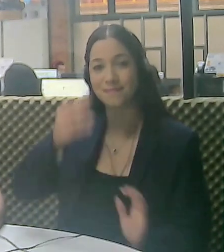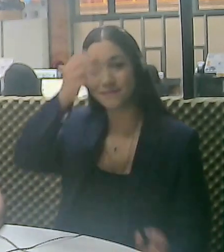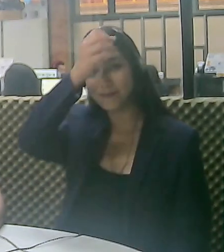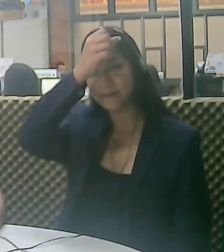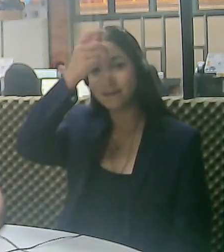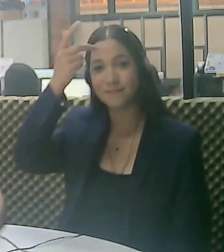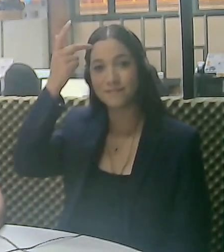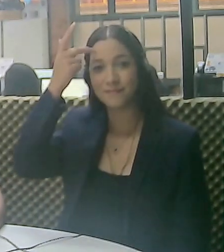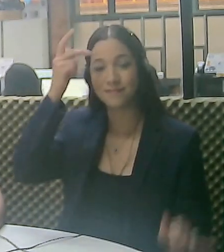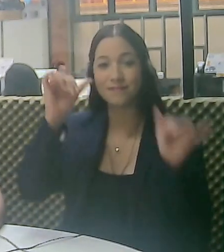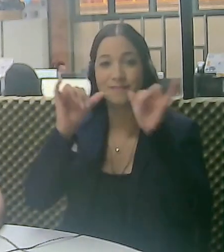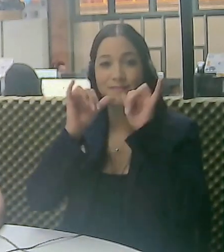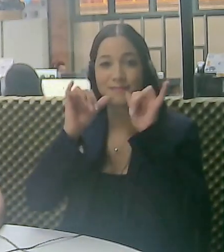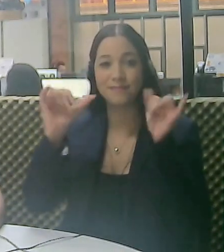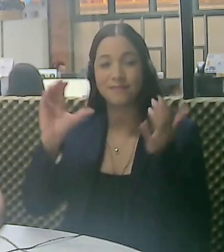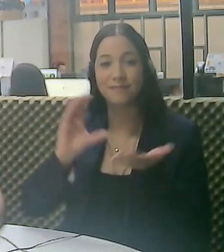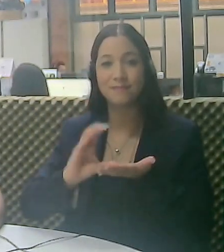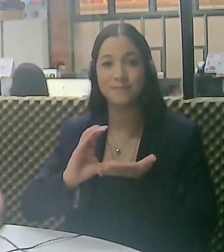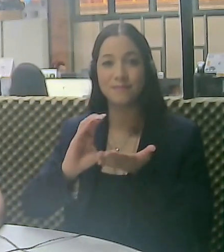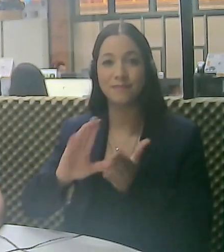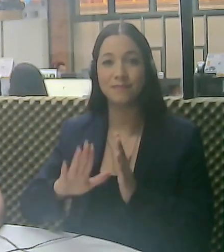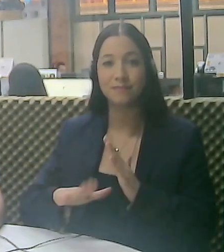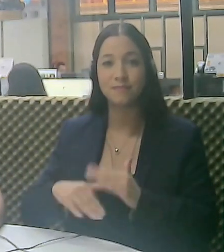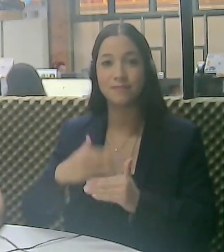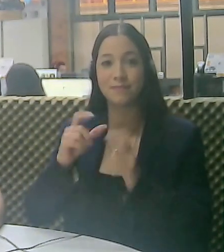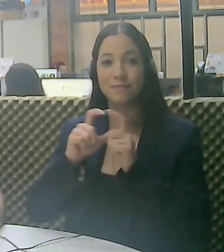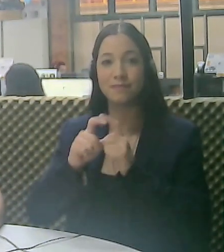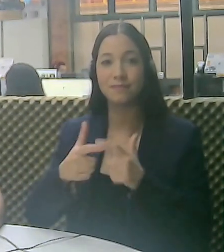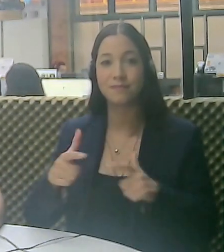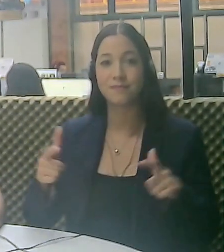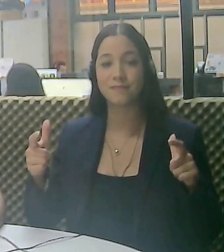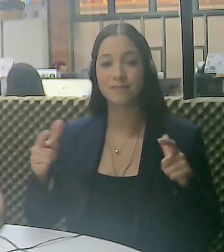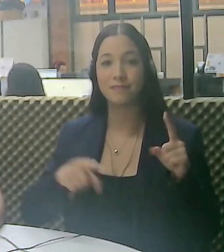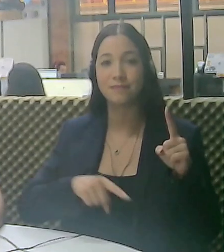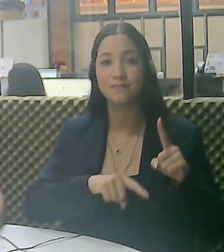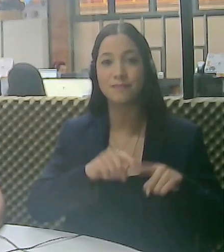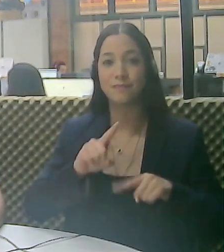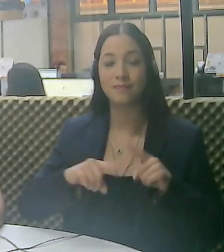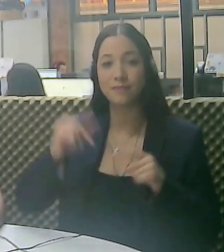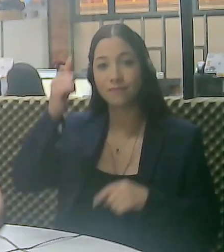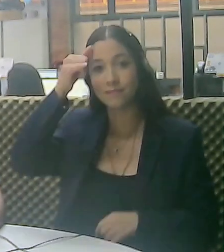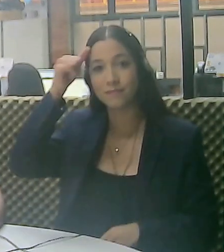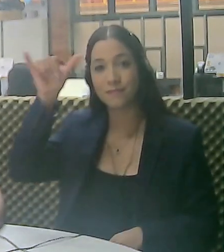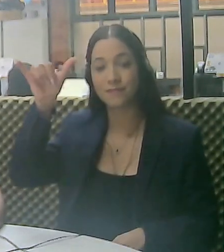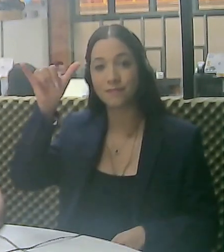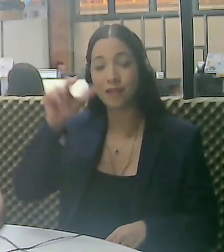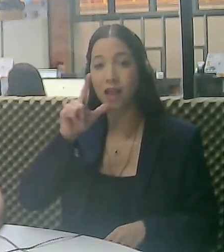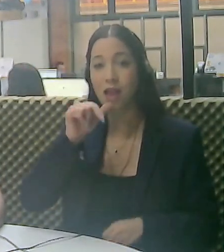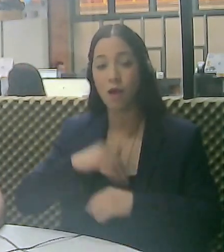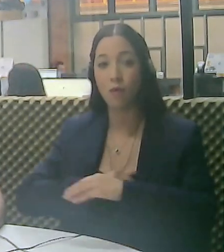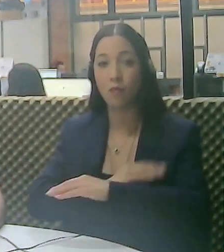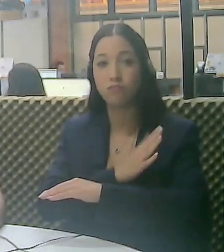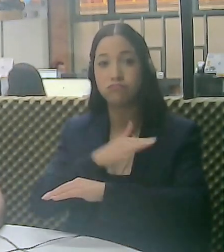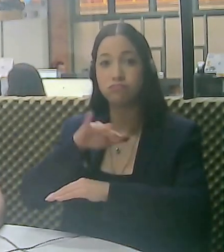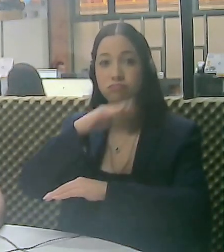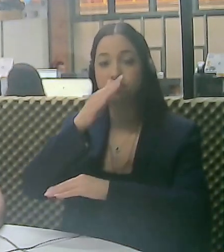Prefeitura anuncia investimentos de modernização e ampliação de equipamentos para a prevenção de alagamentos.